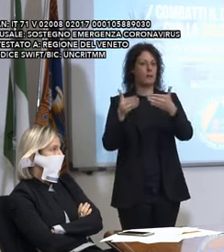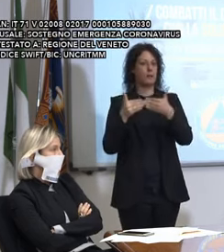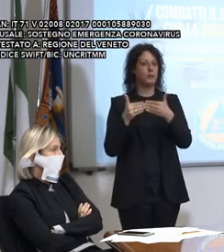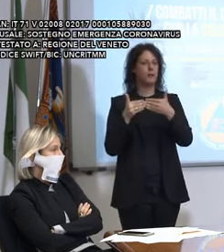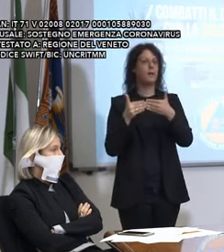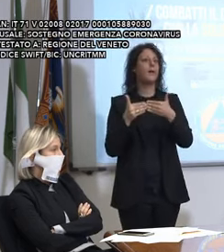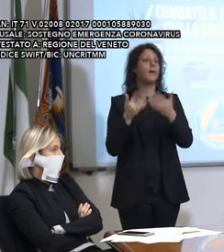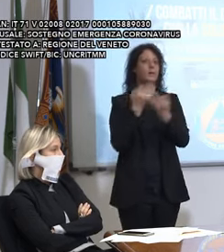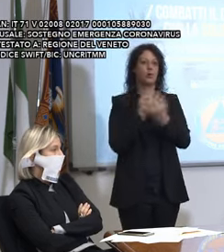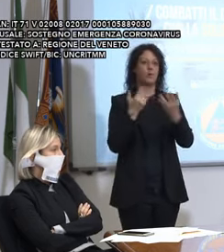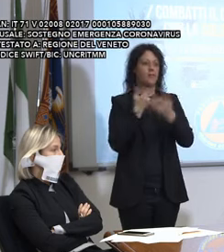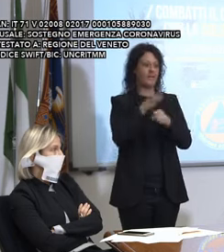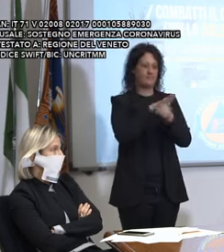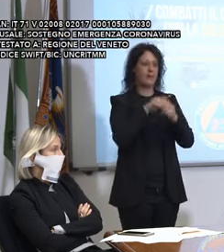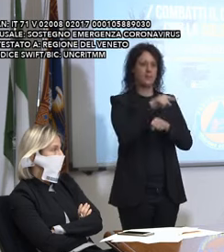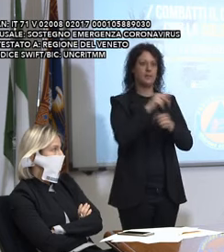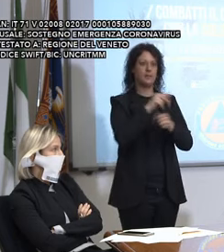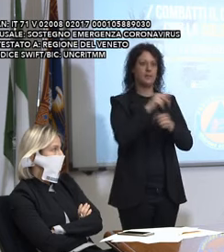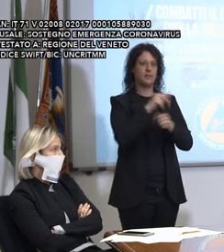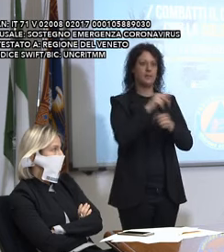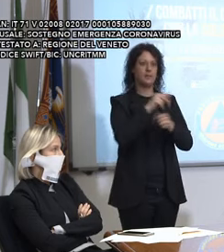hanno difficoltà ad essere gestiti.